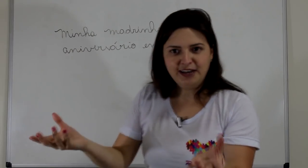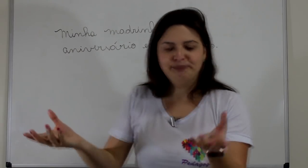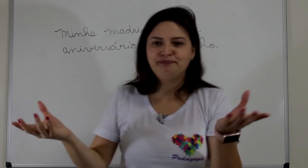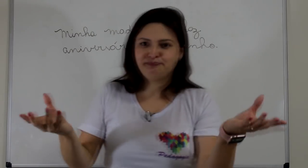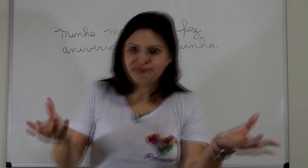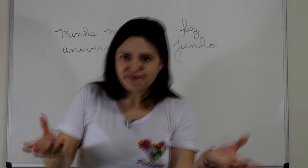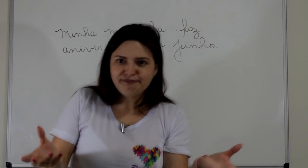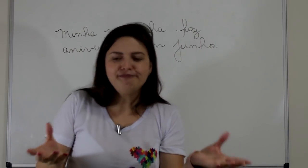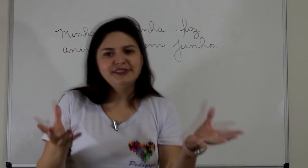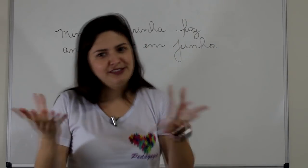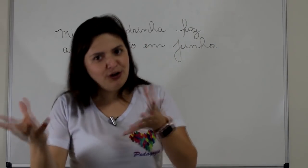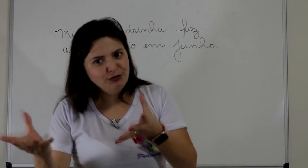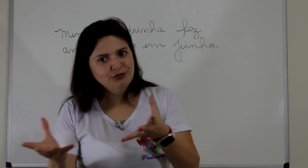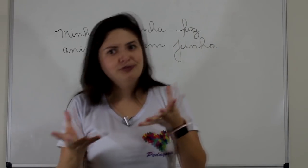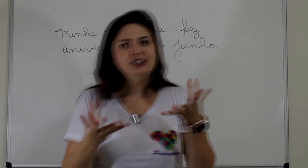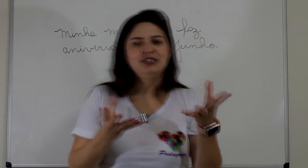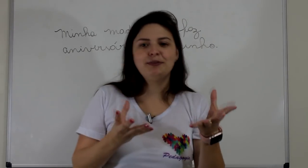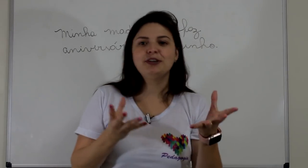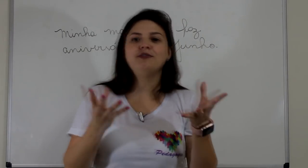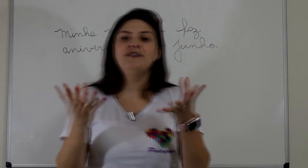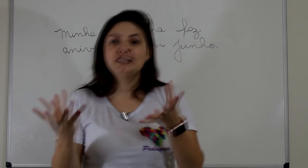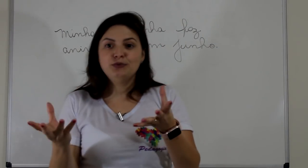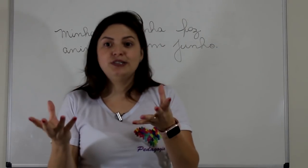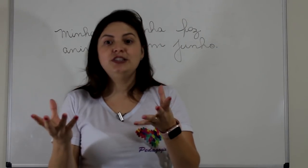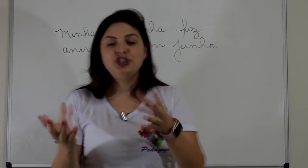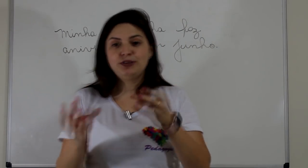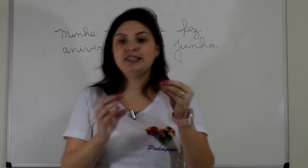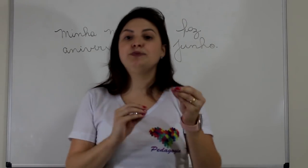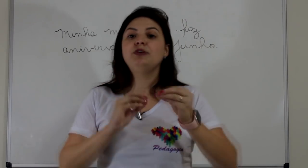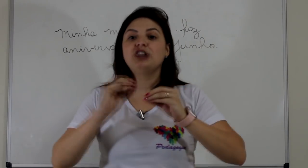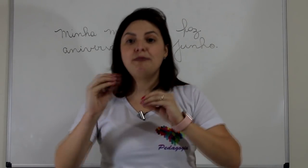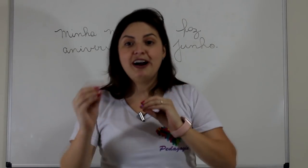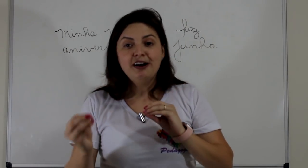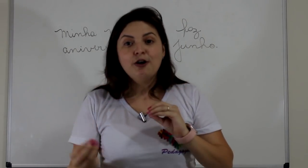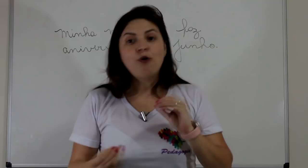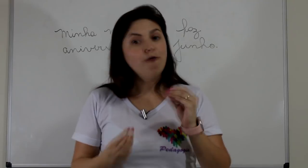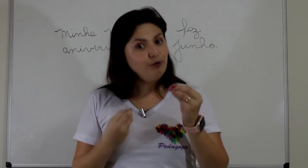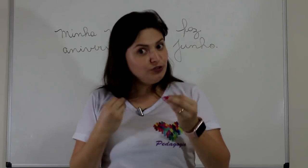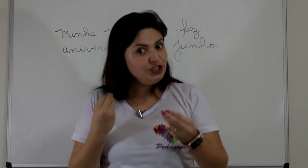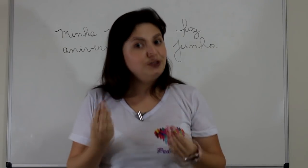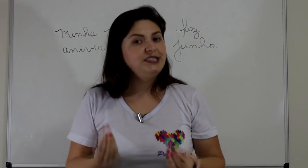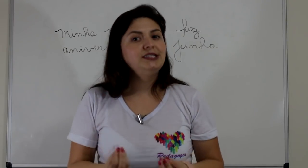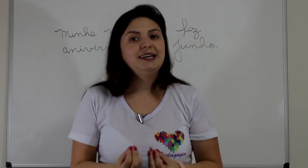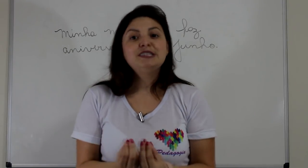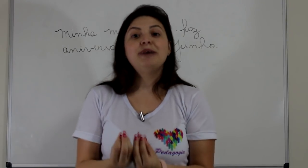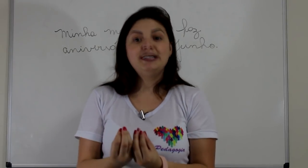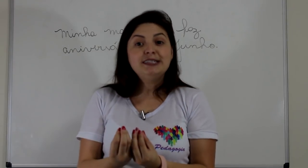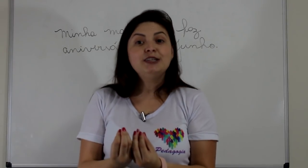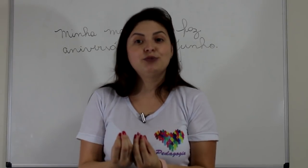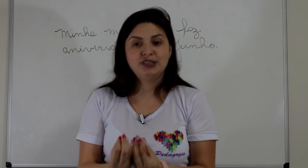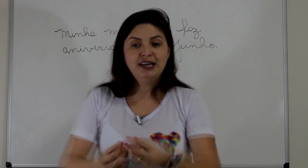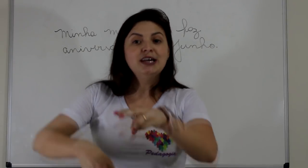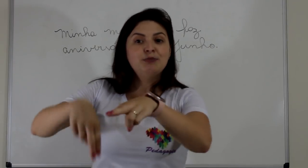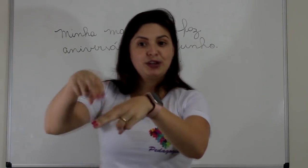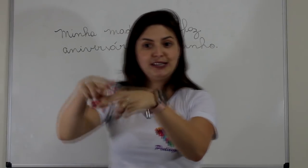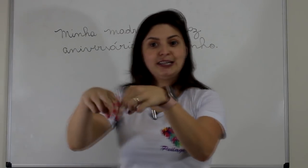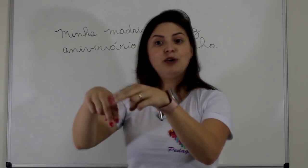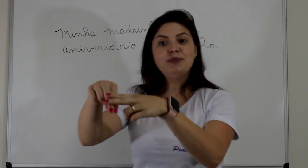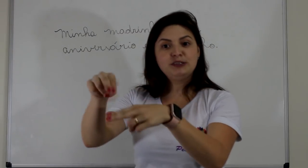fogueira? Então, a gente sabe que não vai fazer muito sentido, porque às vezes pode acabar confundindo esses sinais parecidos, né? Porque esse aqui é o mesmo